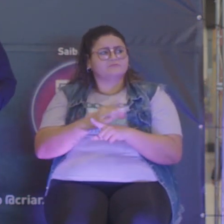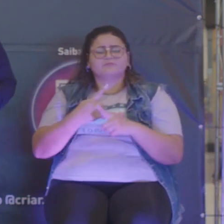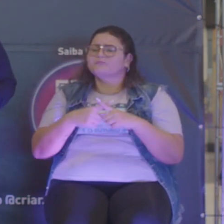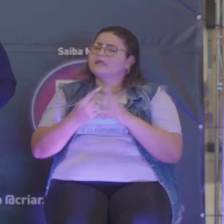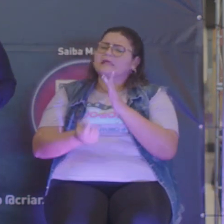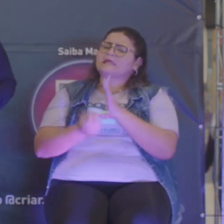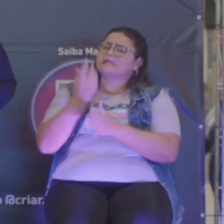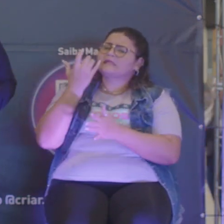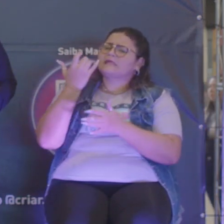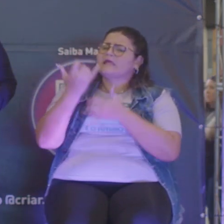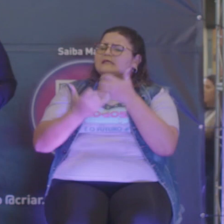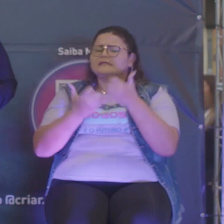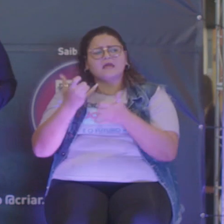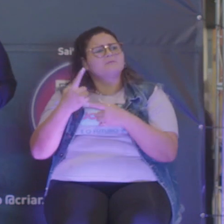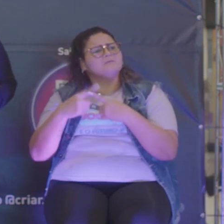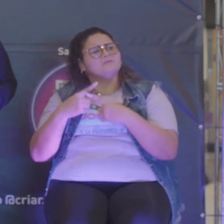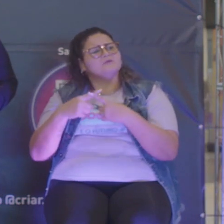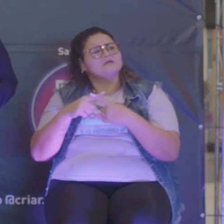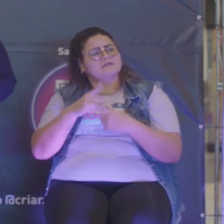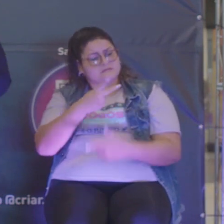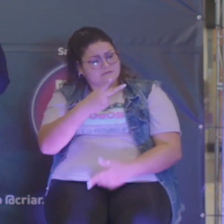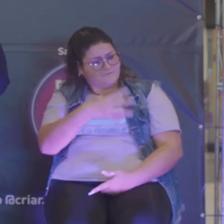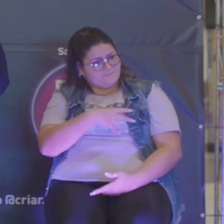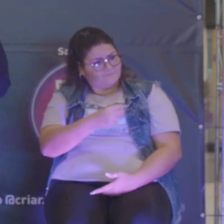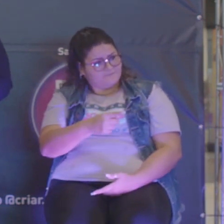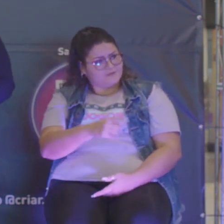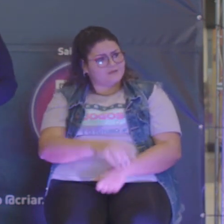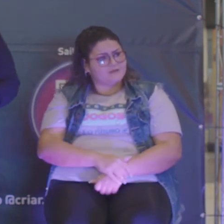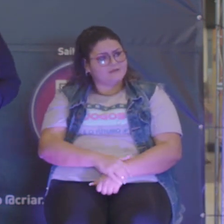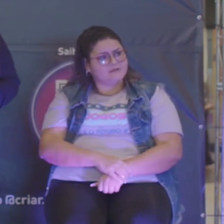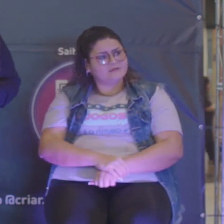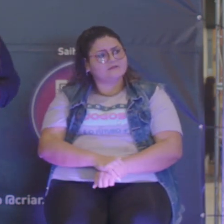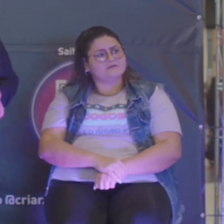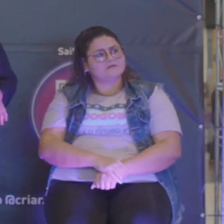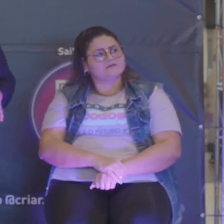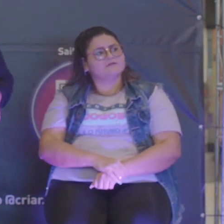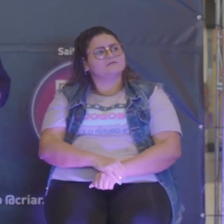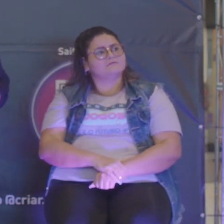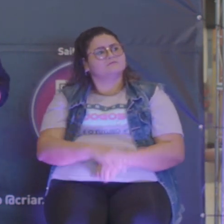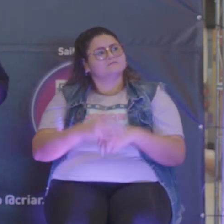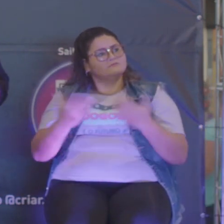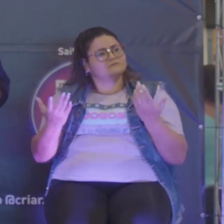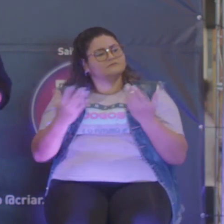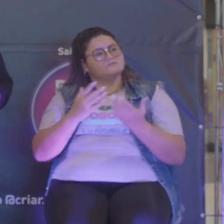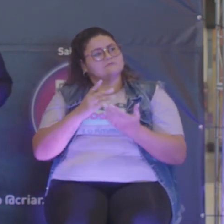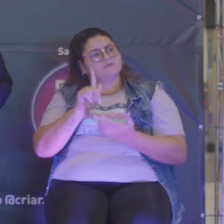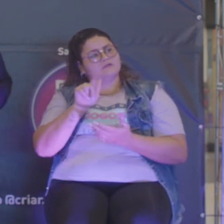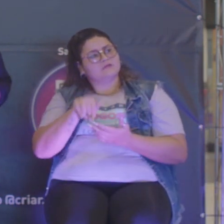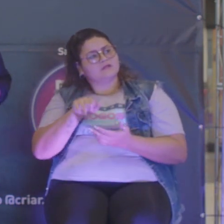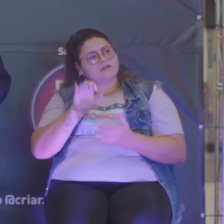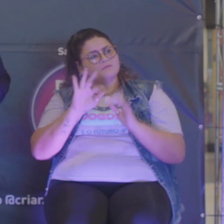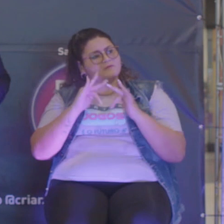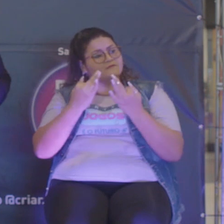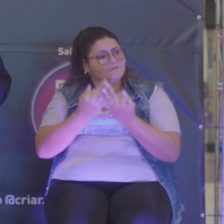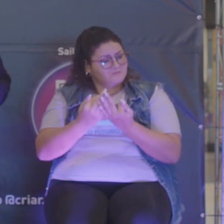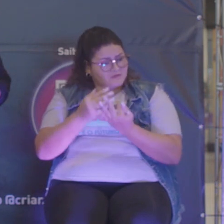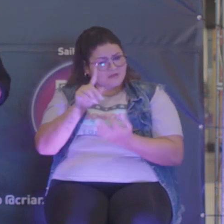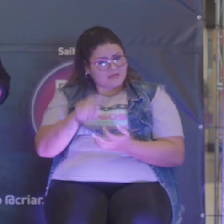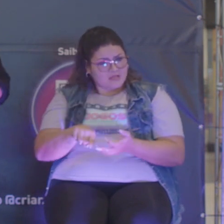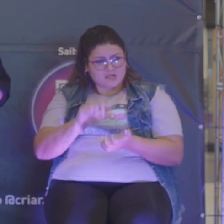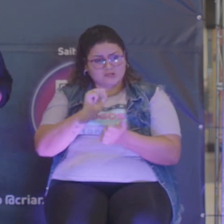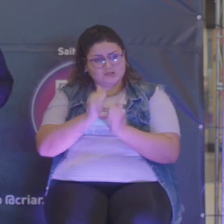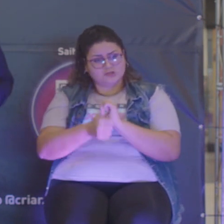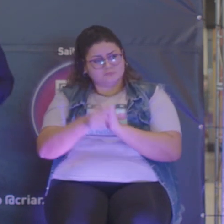um game? Imagina você criar um game para o seu filho jogar. Imagina, é muito bacana, né? Um gamer familiar. Isso pode. E